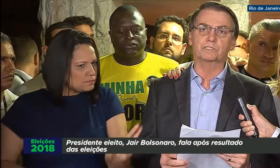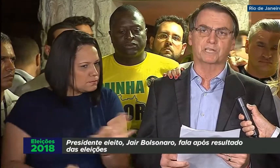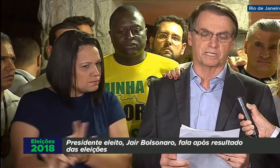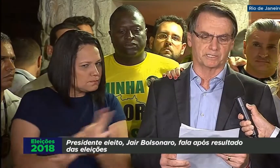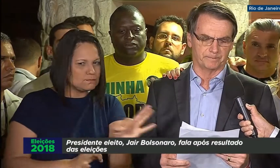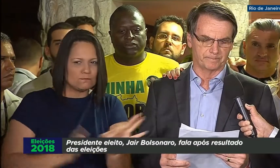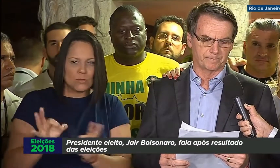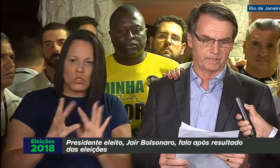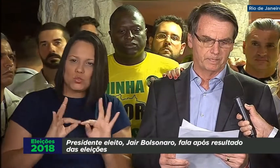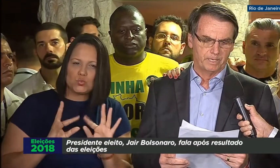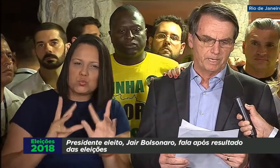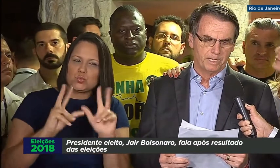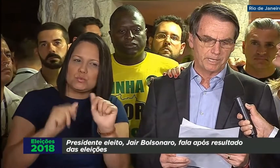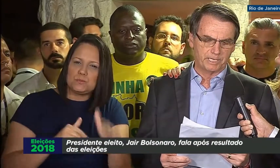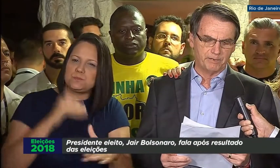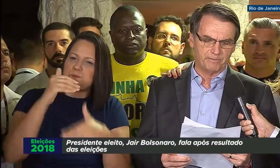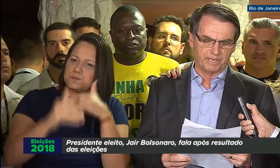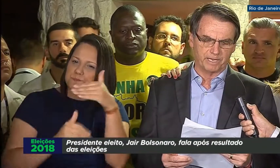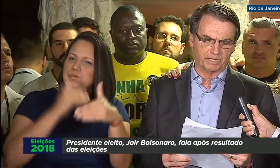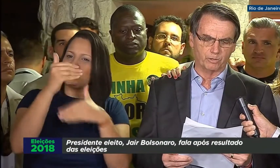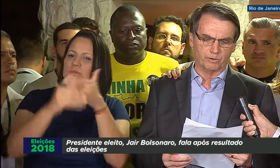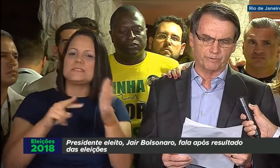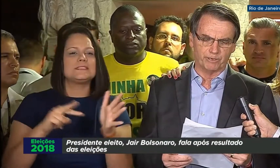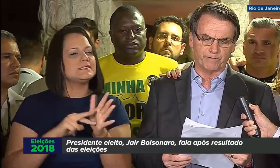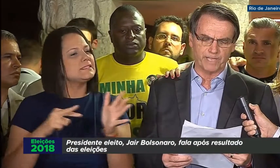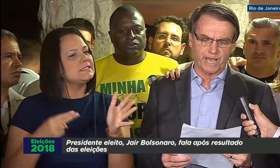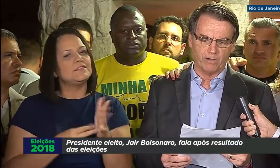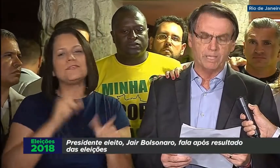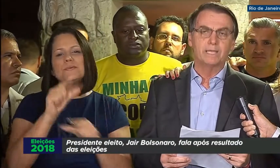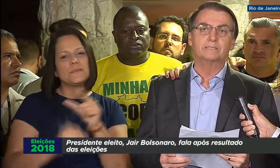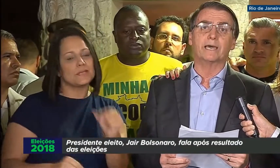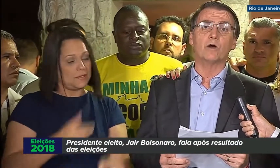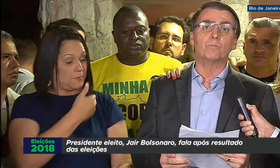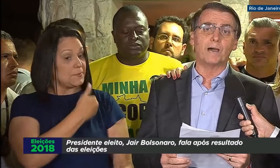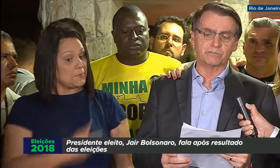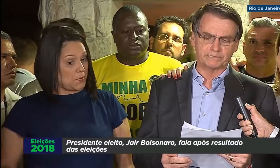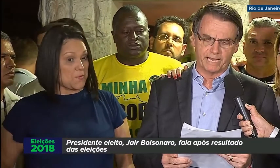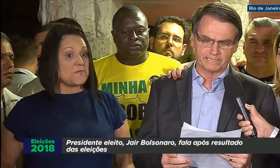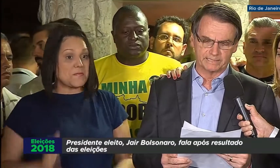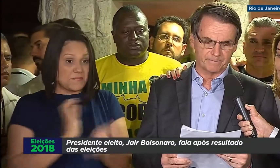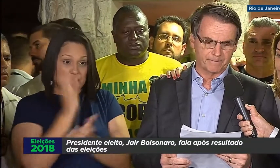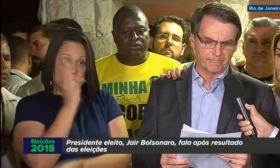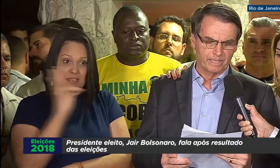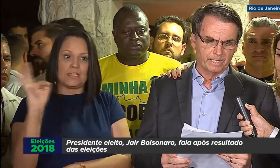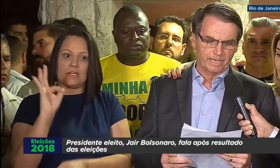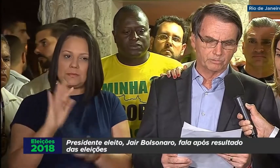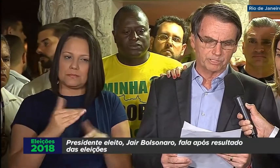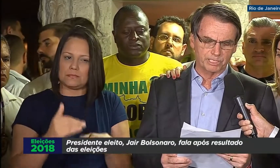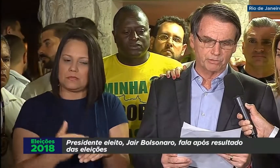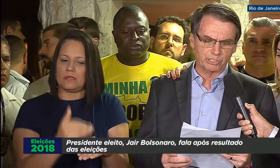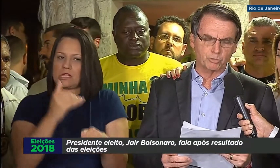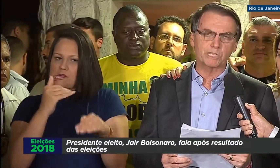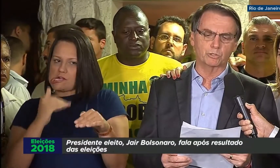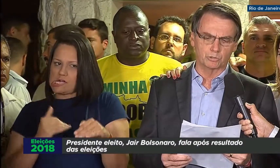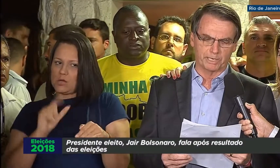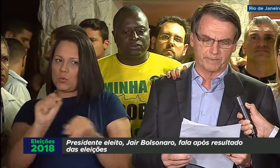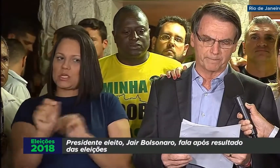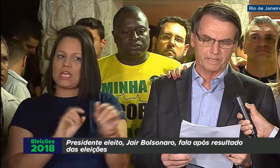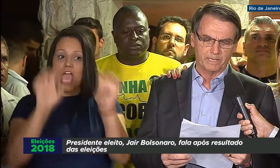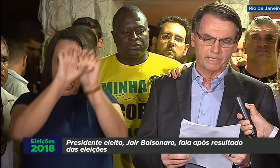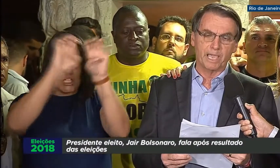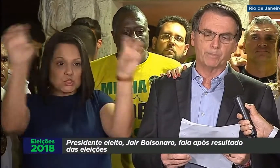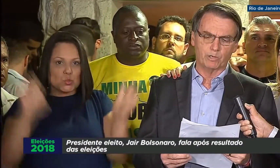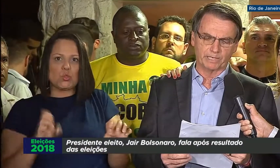que todos cresçam. Isso significa que o governo federal dará um passo atrás, reduzindo a sua